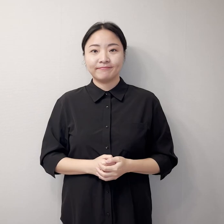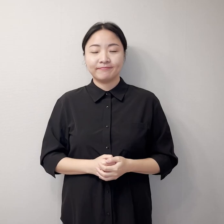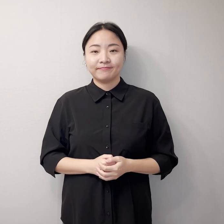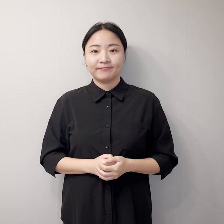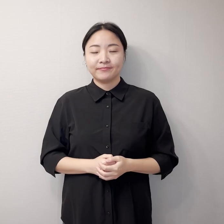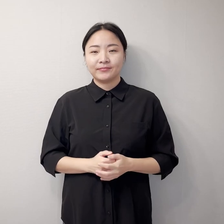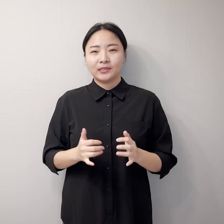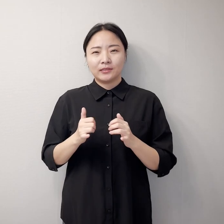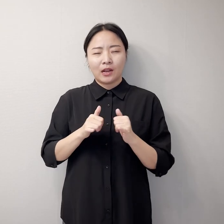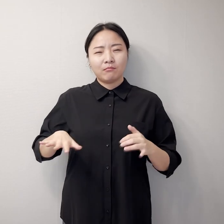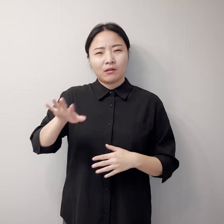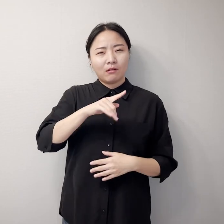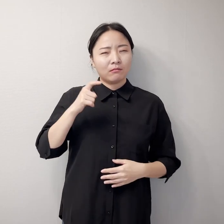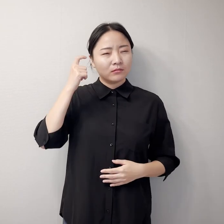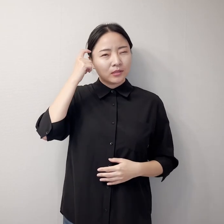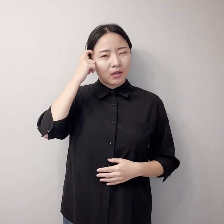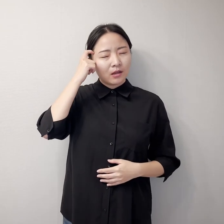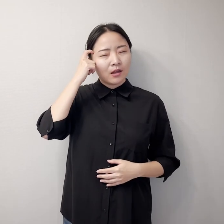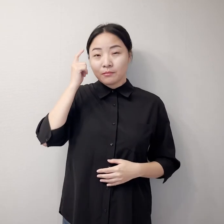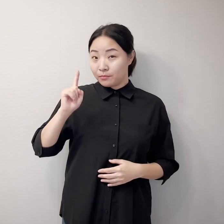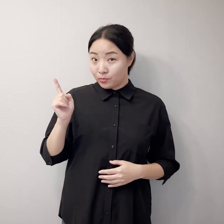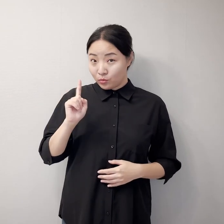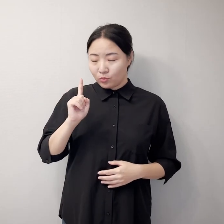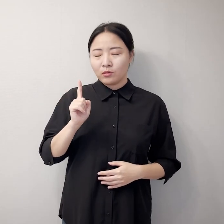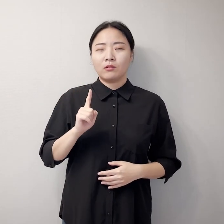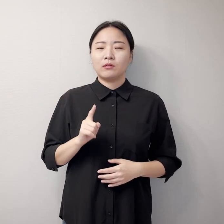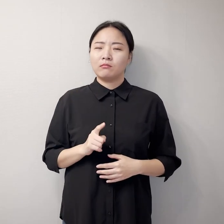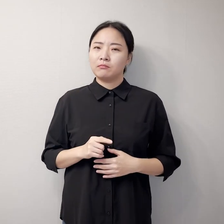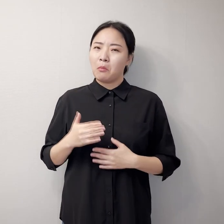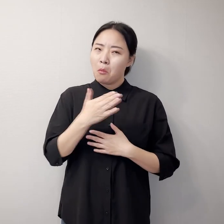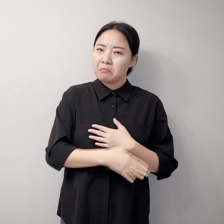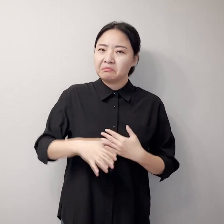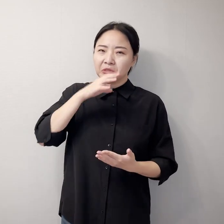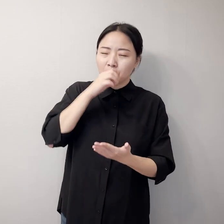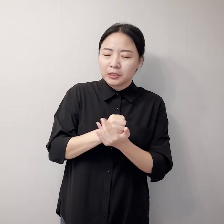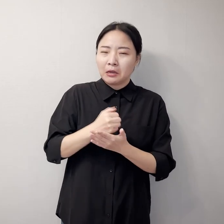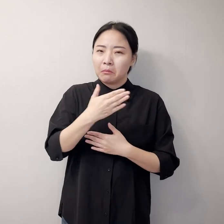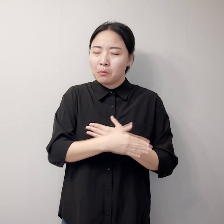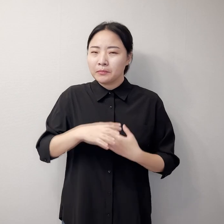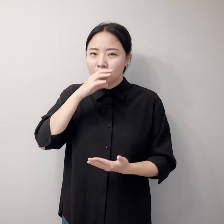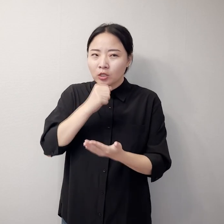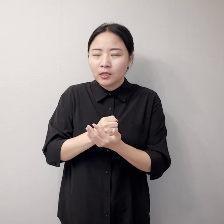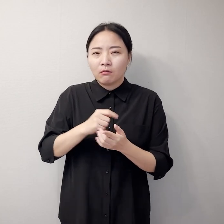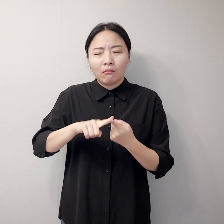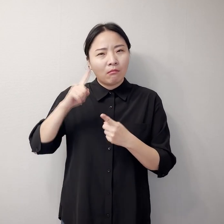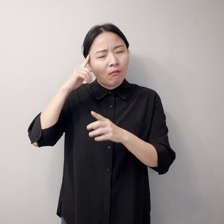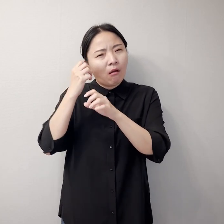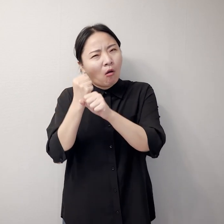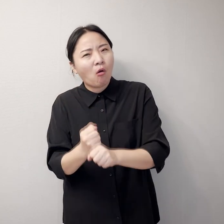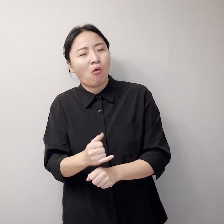사람들의 생각 속 어딘가에는 이상적으로 여겨지는 정상적인 신체가 있지만